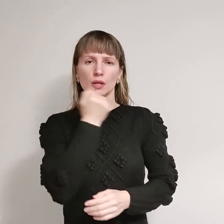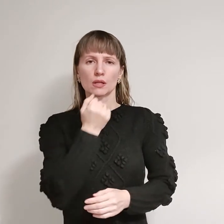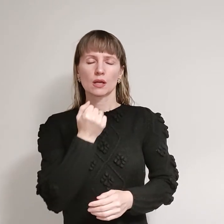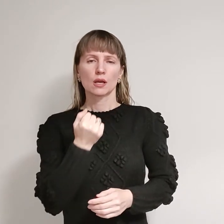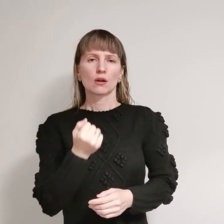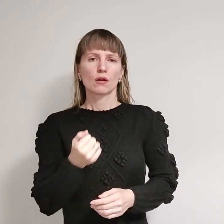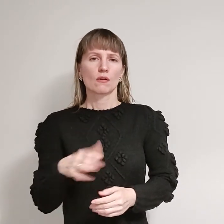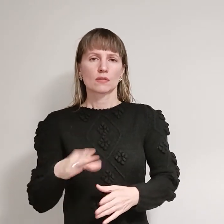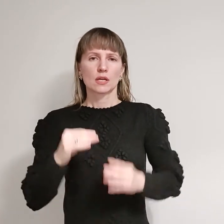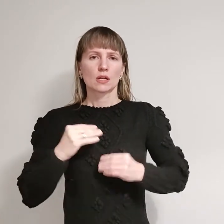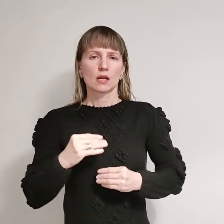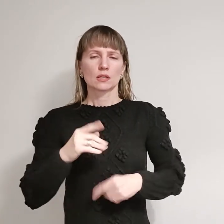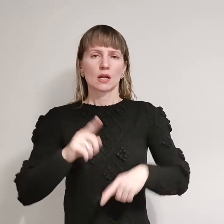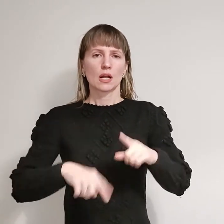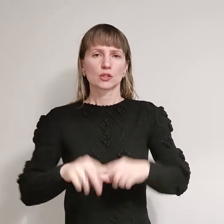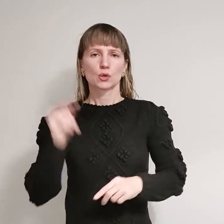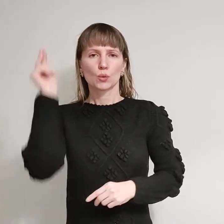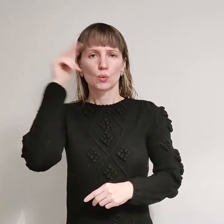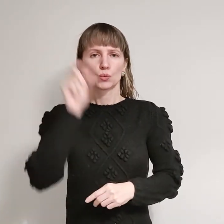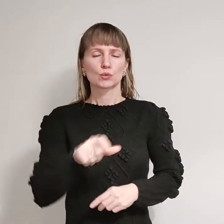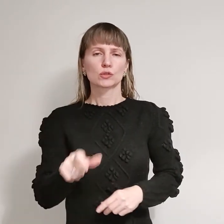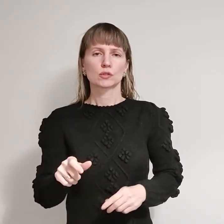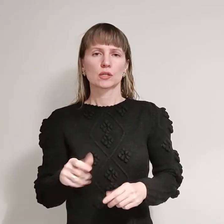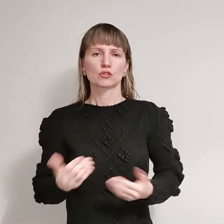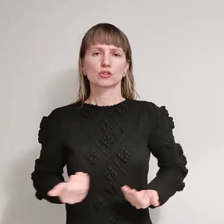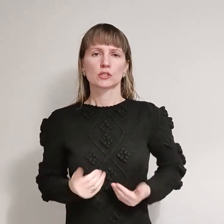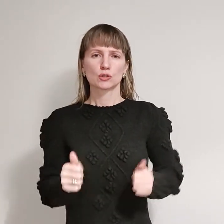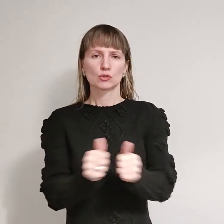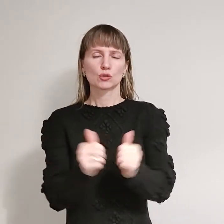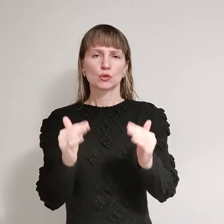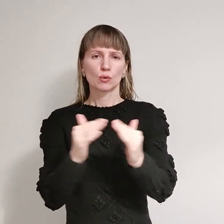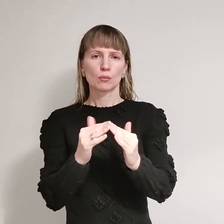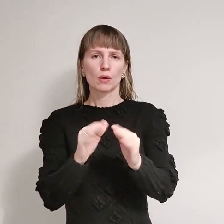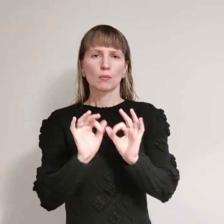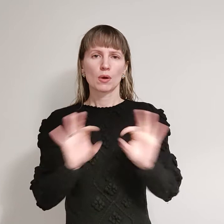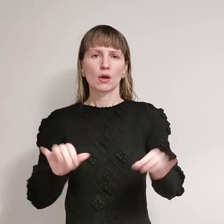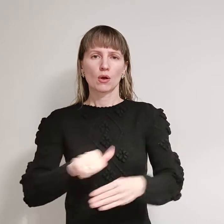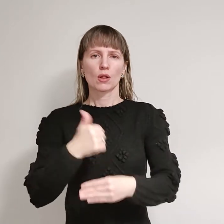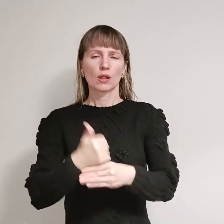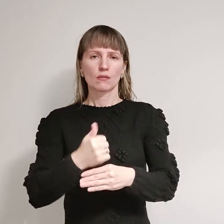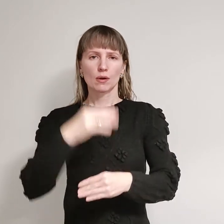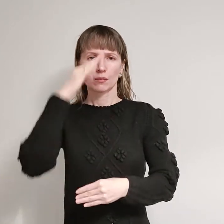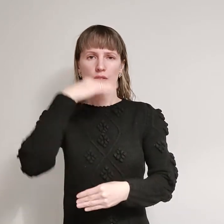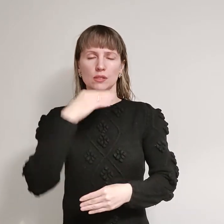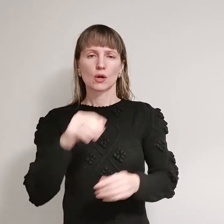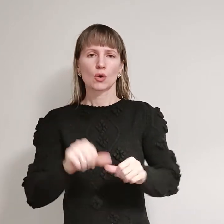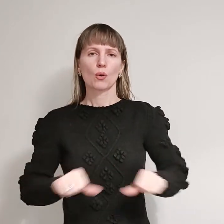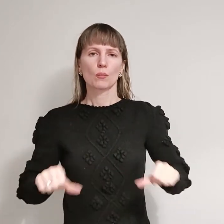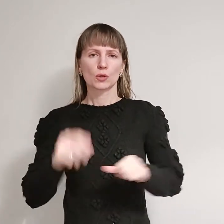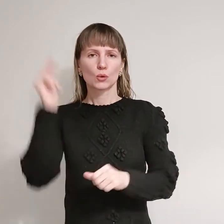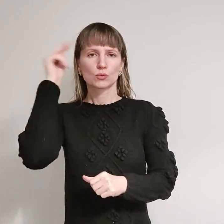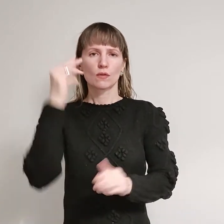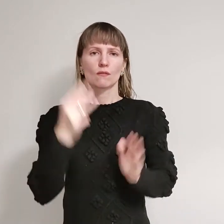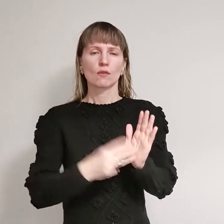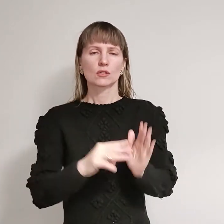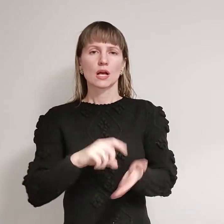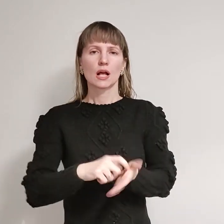Батьки, учні, педагоги та мешканці сусідніх будинків, пояснює голова батьківського комітету учнів 8 класу навчального закладу